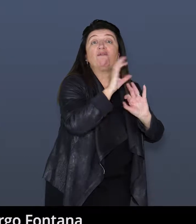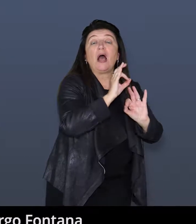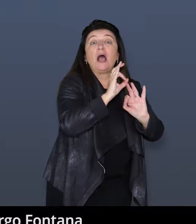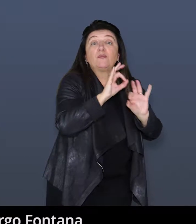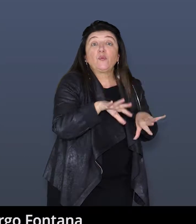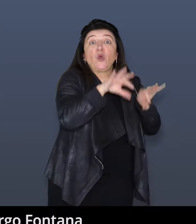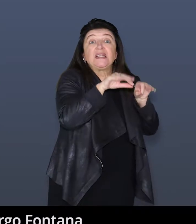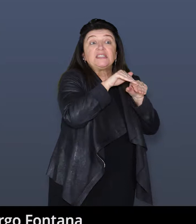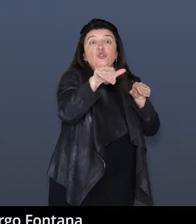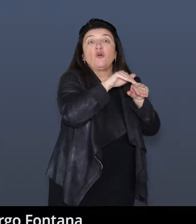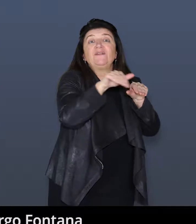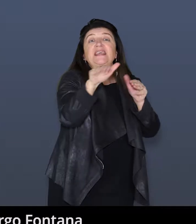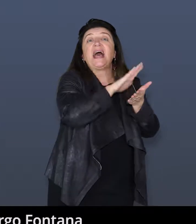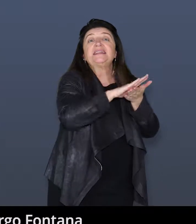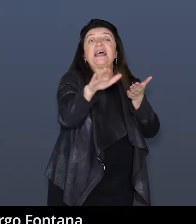via San Cosimo.